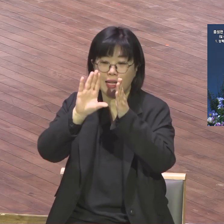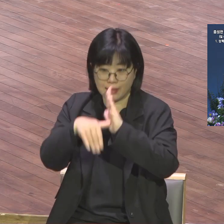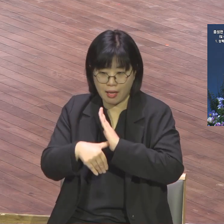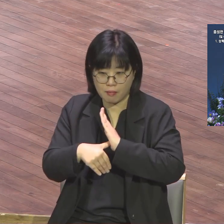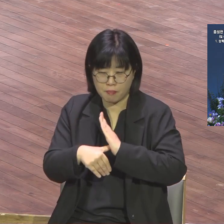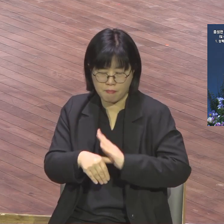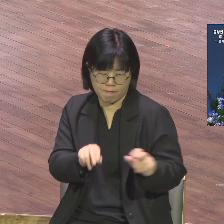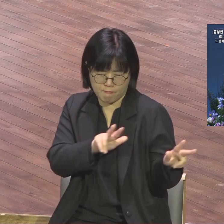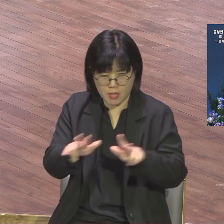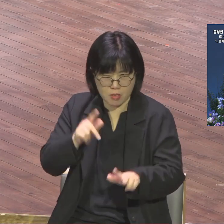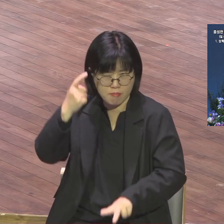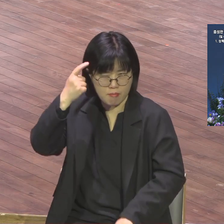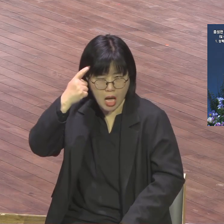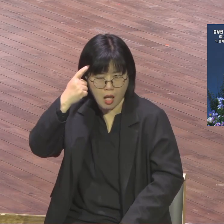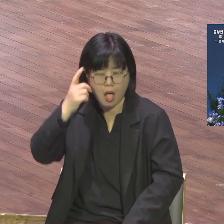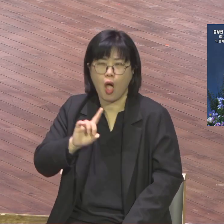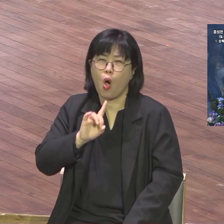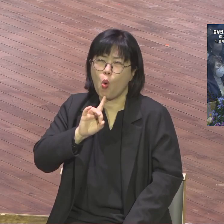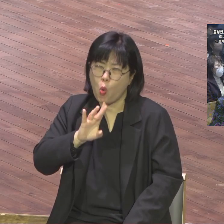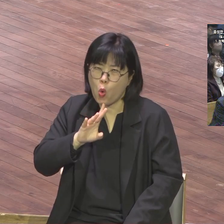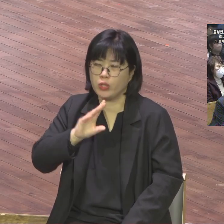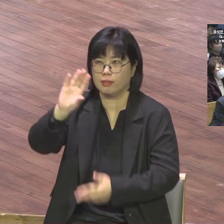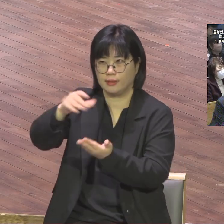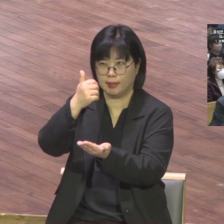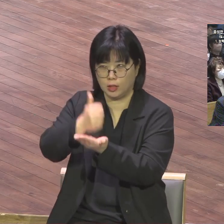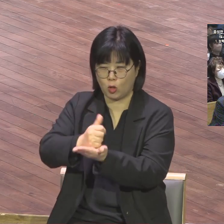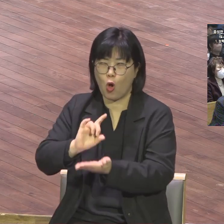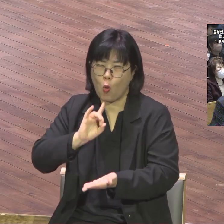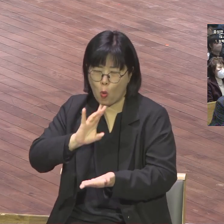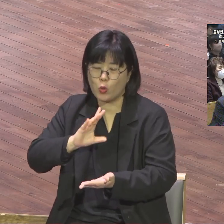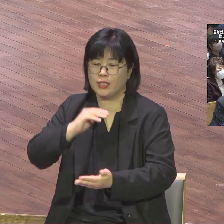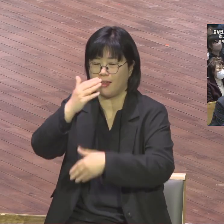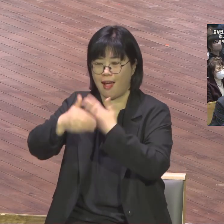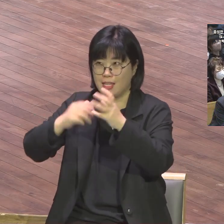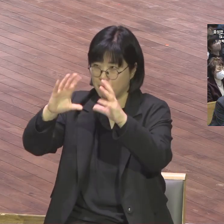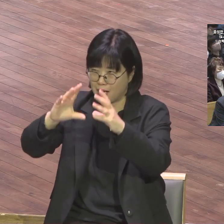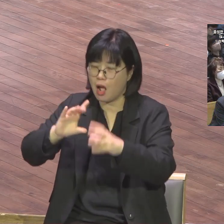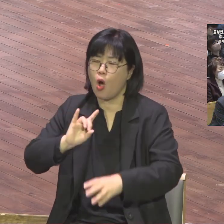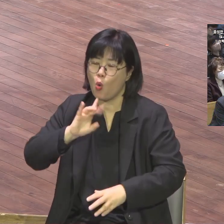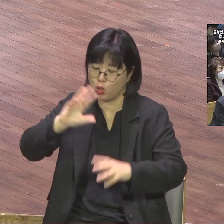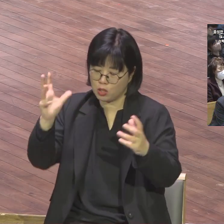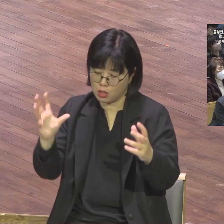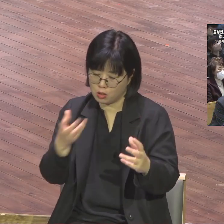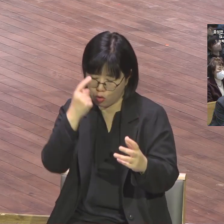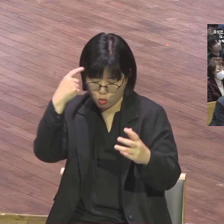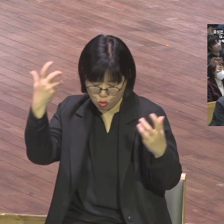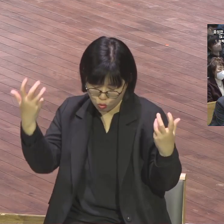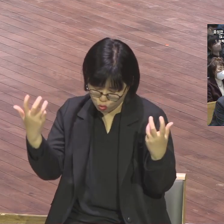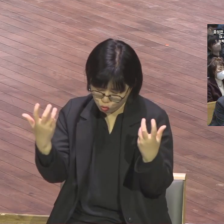성령 충만한 하루가 되게 하여 주옵소서. 저는 그거 다섯 번 하고 일어납니다. 다섯 번.